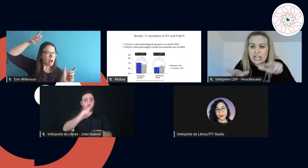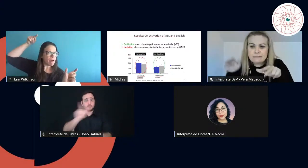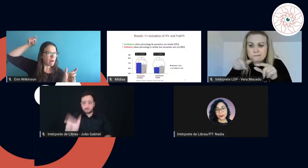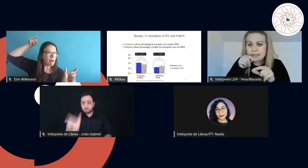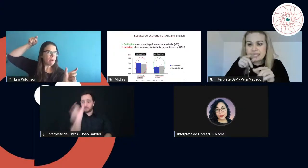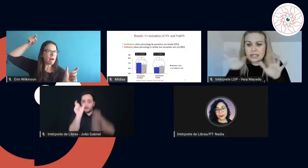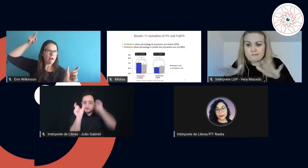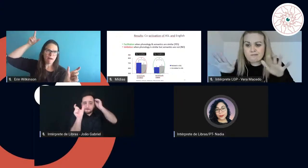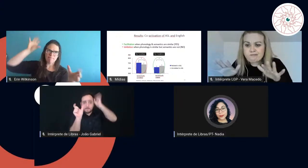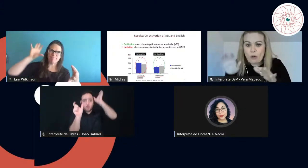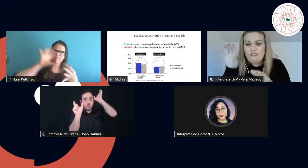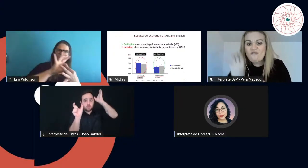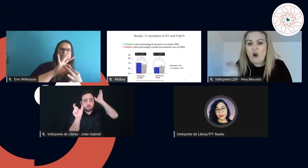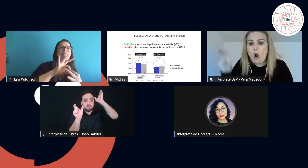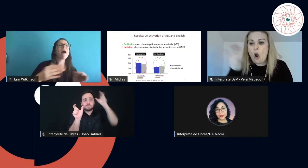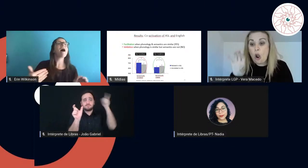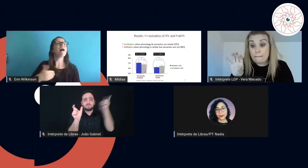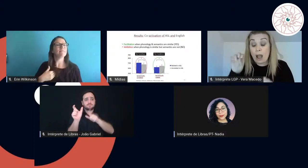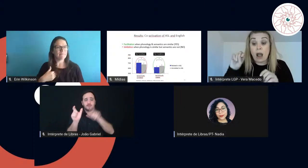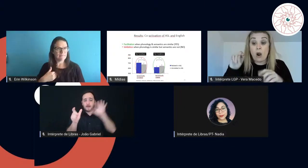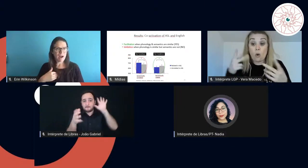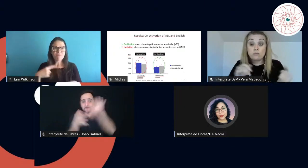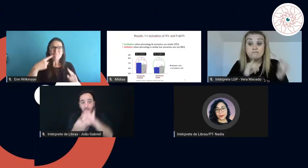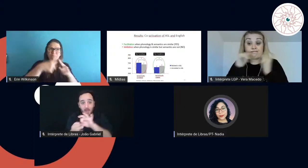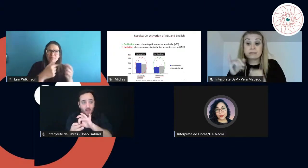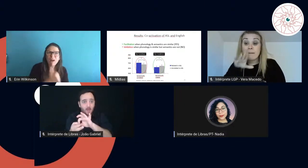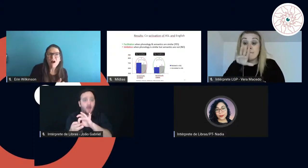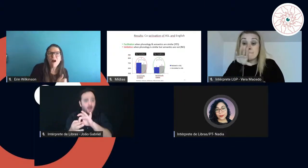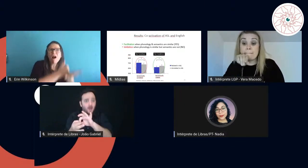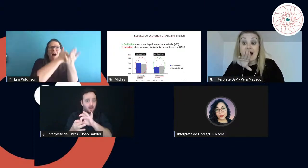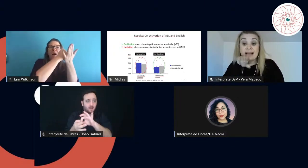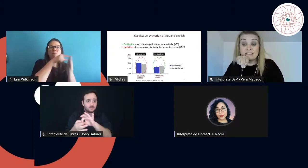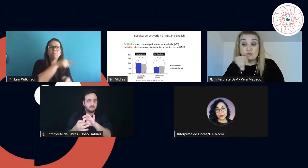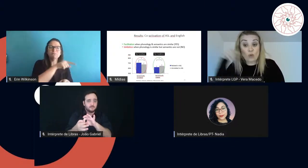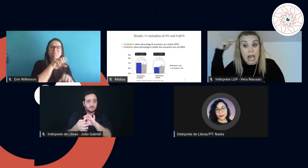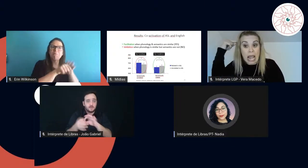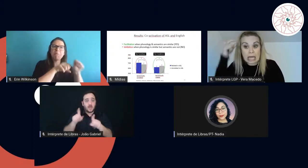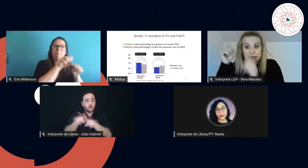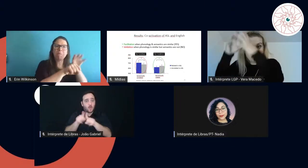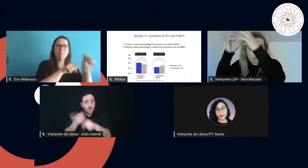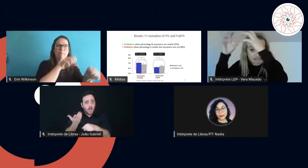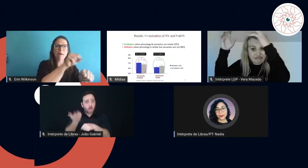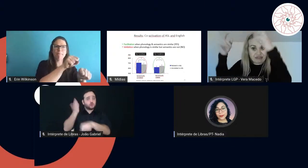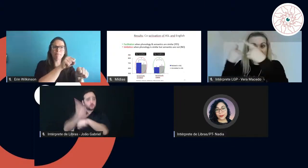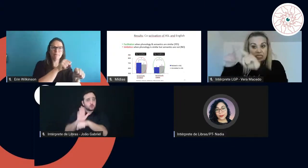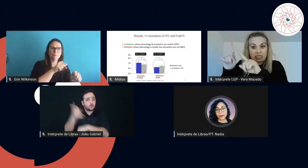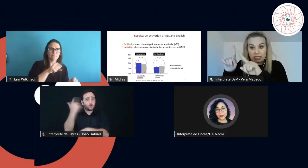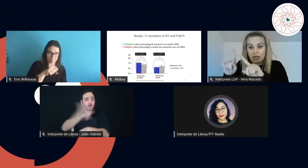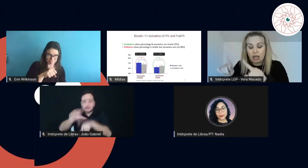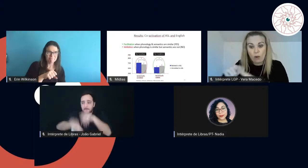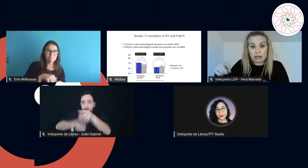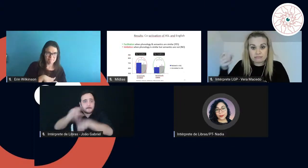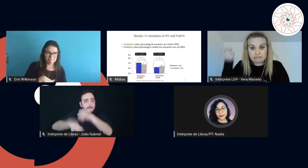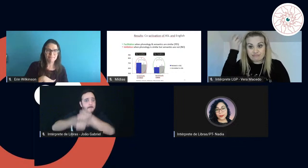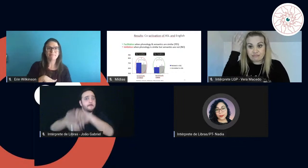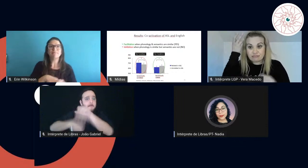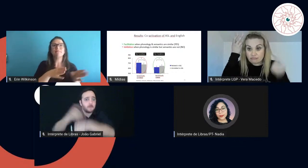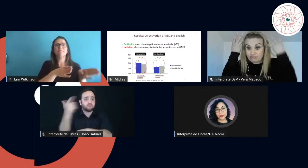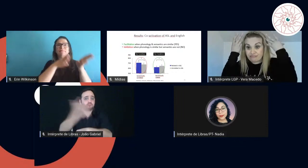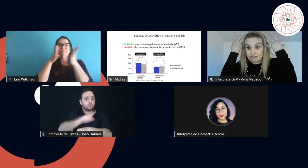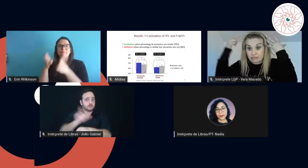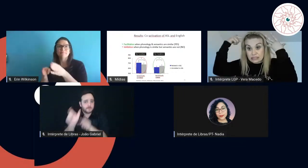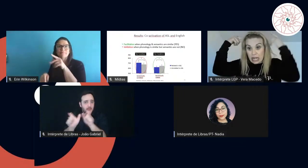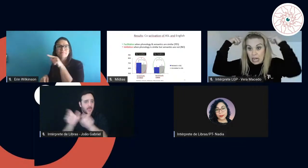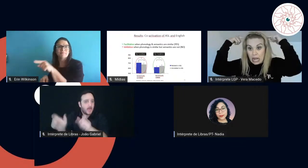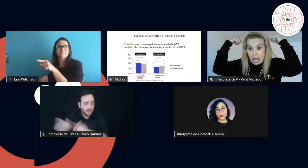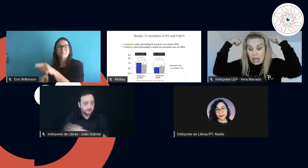enfim, de de pato, ele automaticamente faz a ativação, a